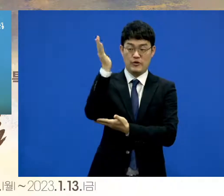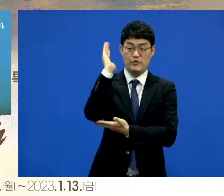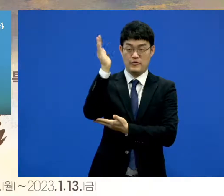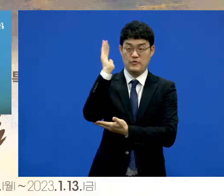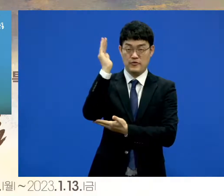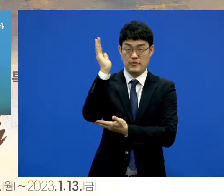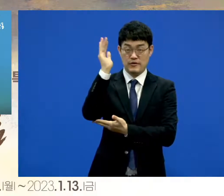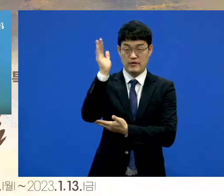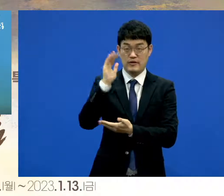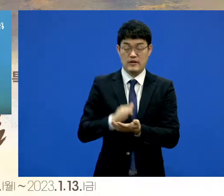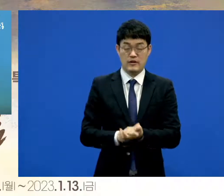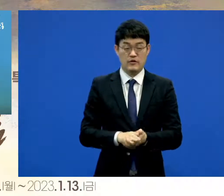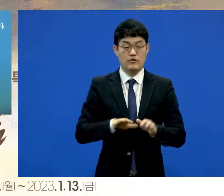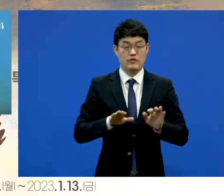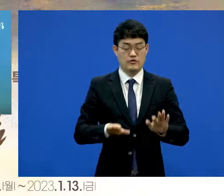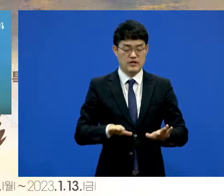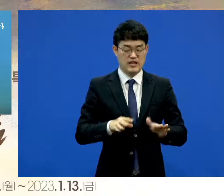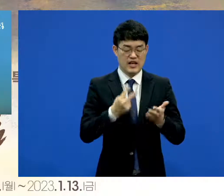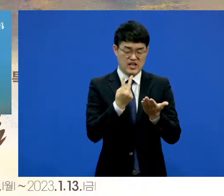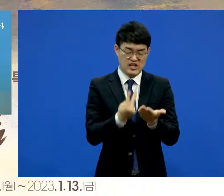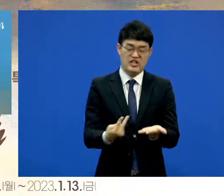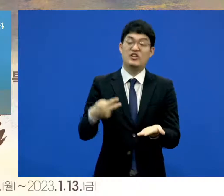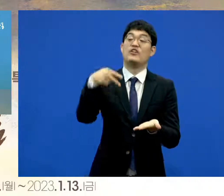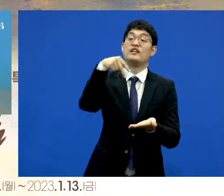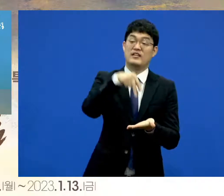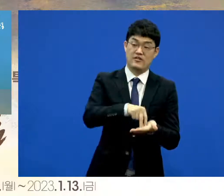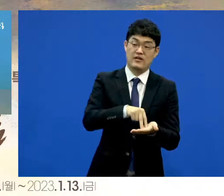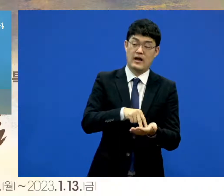이제 이에 일어나서 아버지께로 돌아가니라.